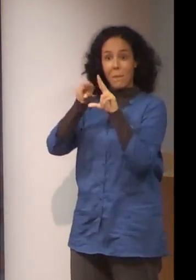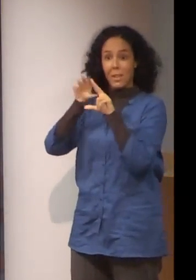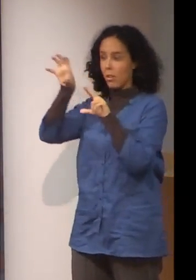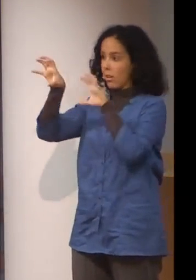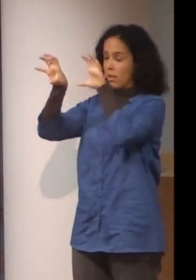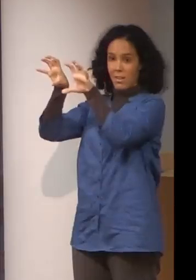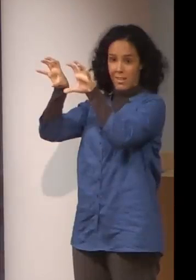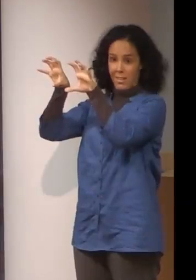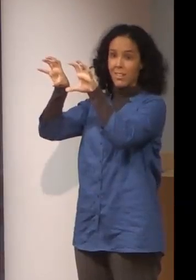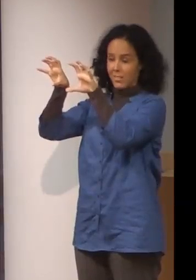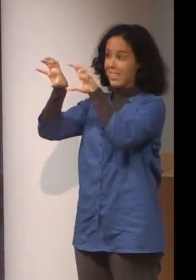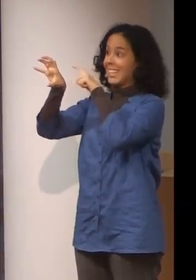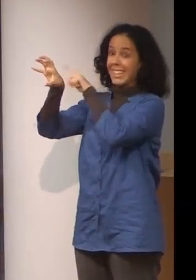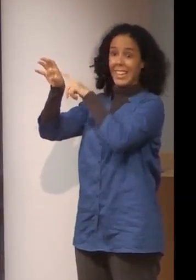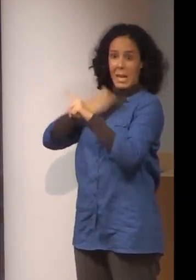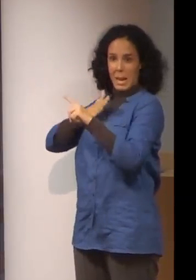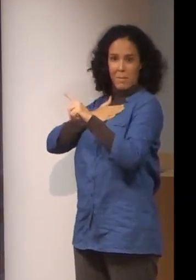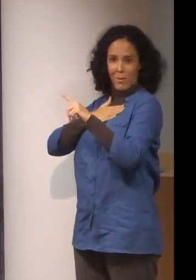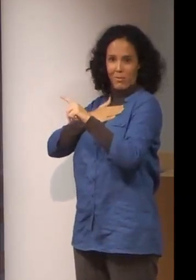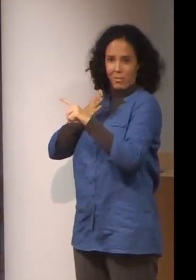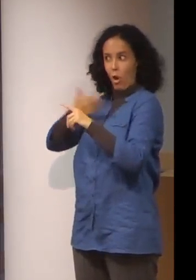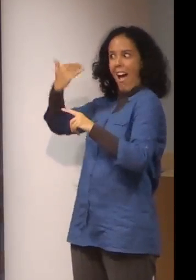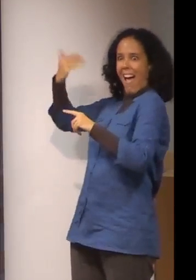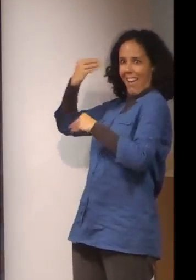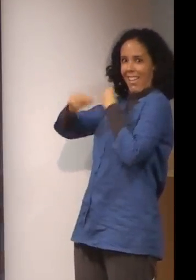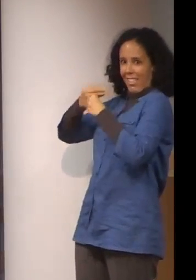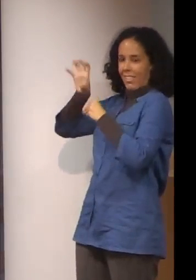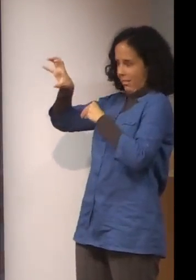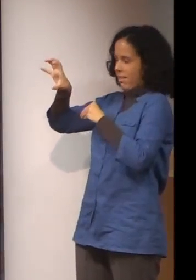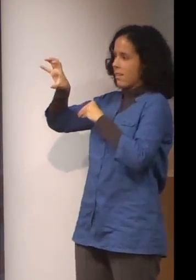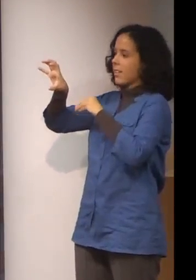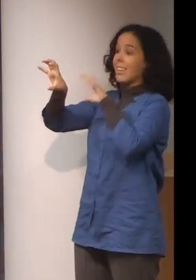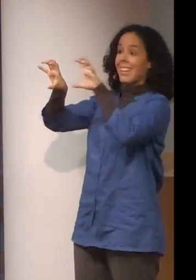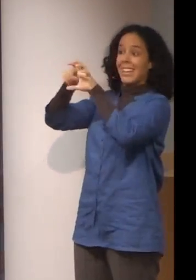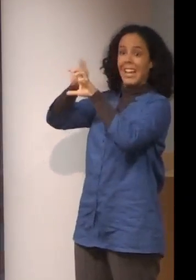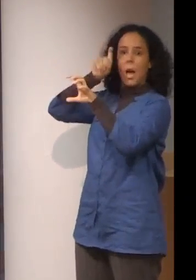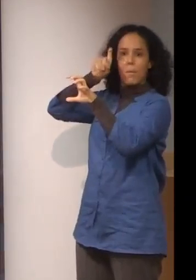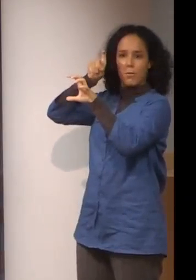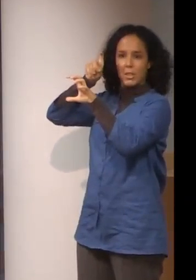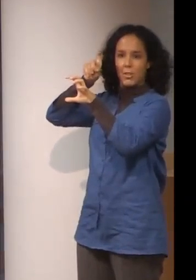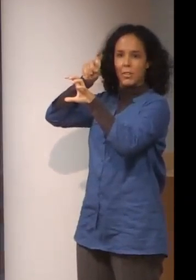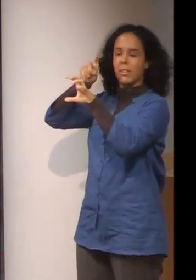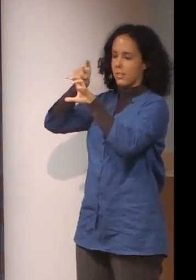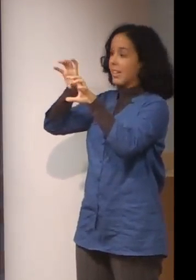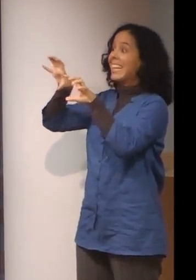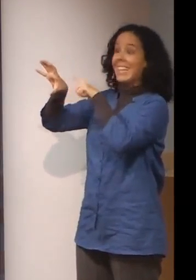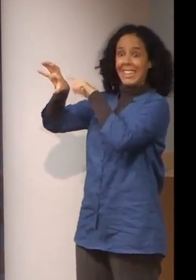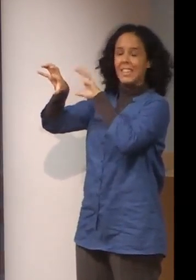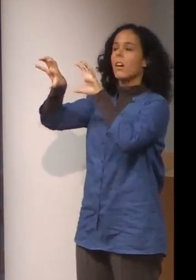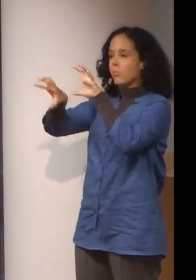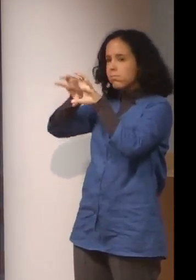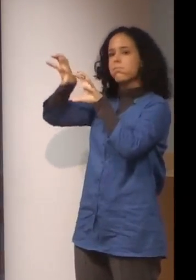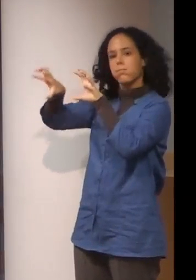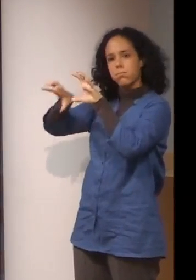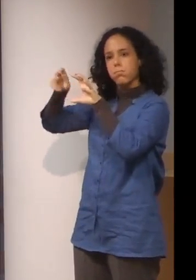Que yo veía 2 vídeos en mi dispositivo. El mío, el que yo había elaborado, y el que me enviaba